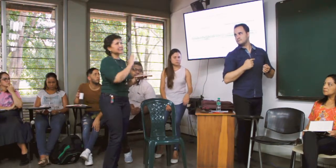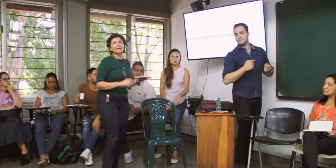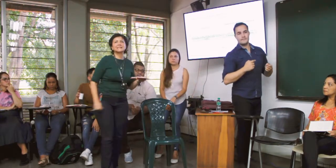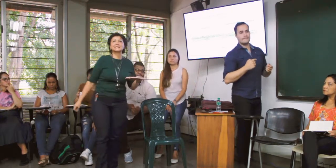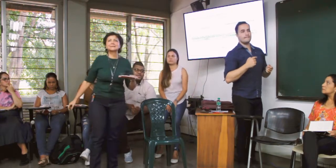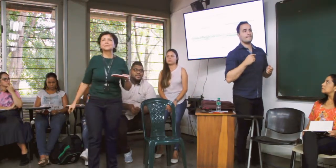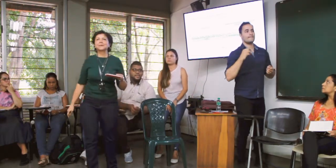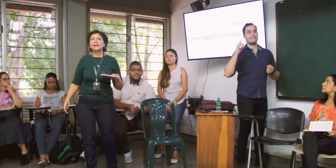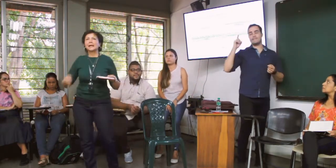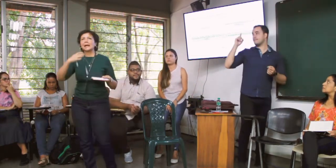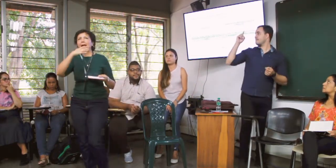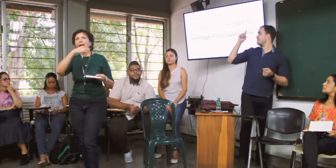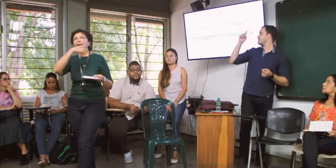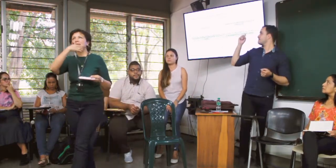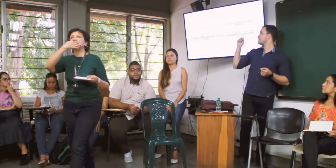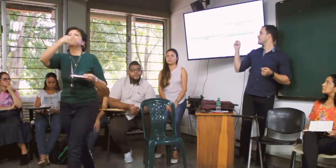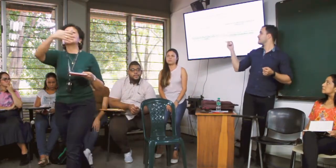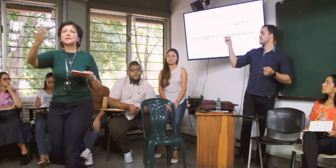estas